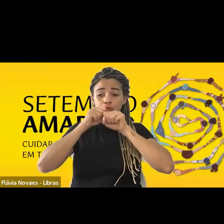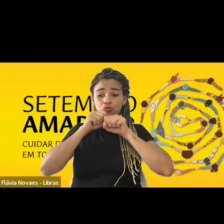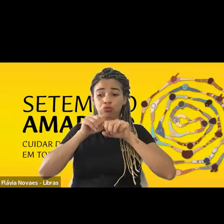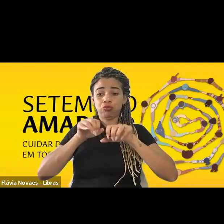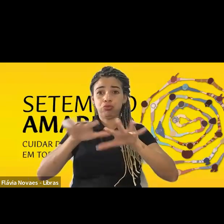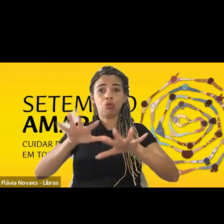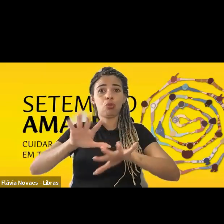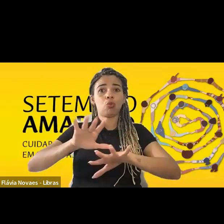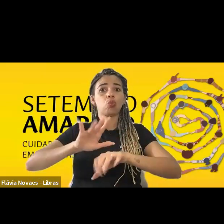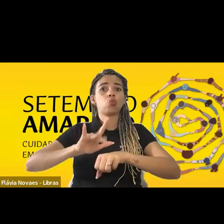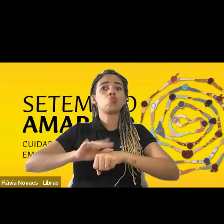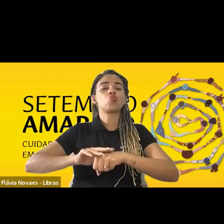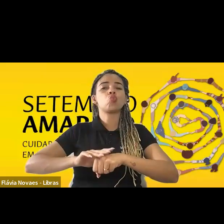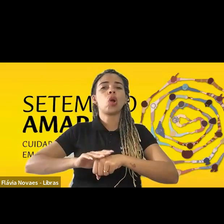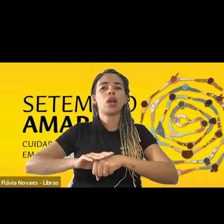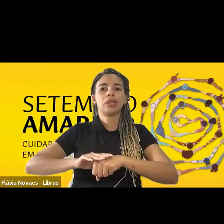surto, ou digo,